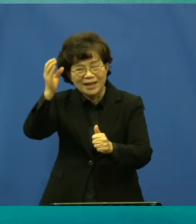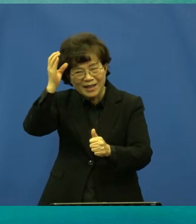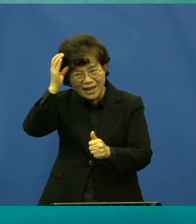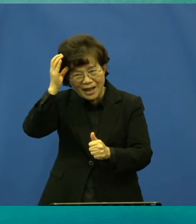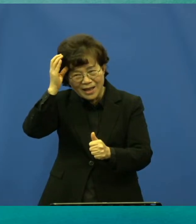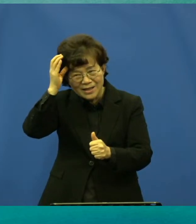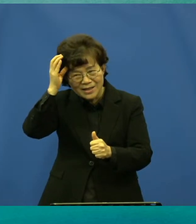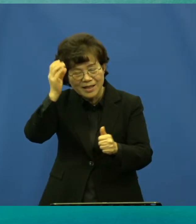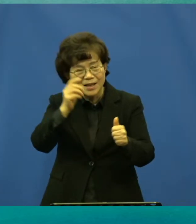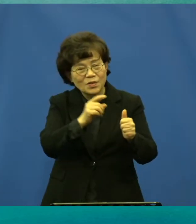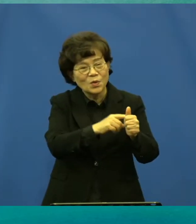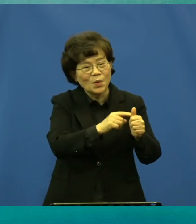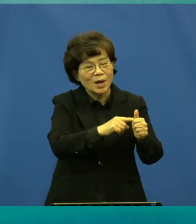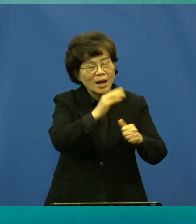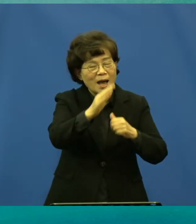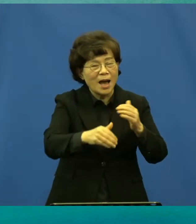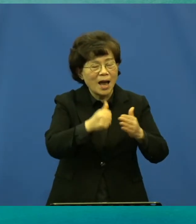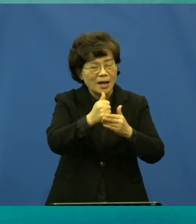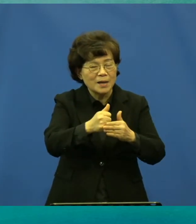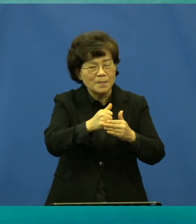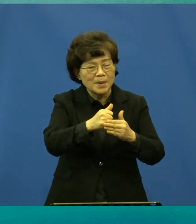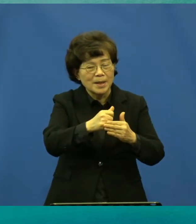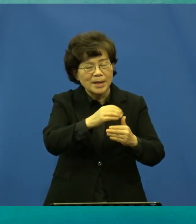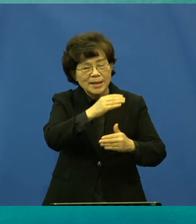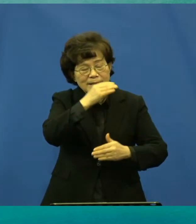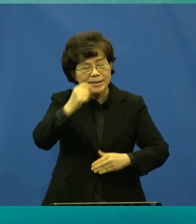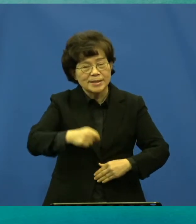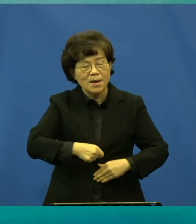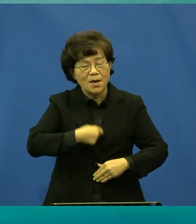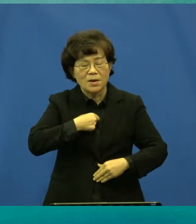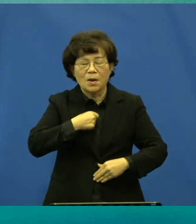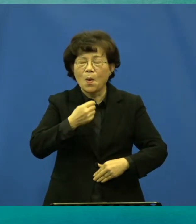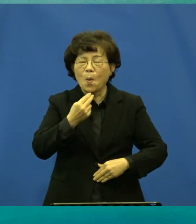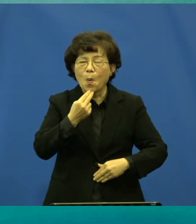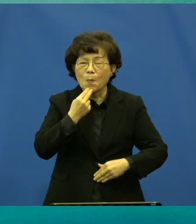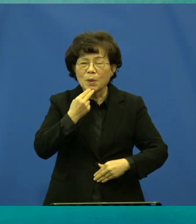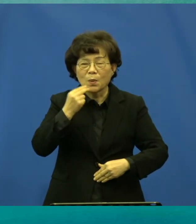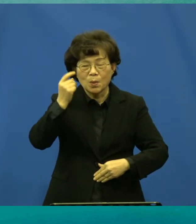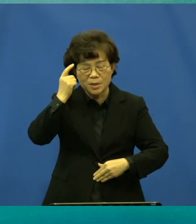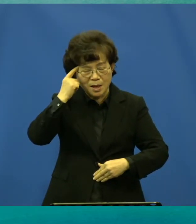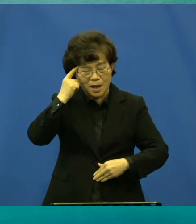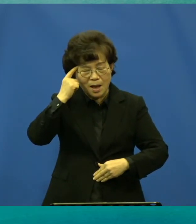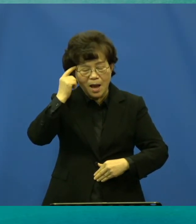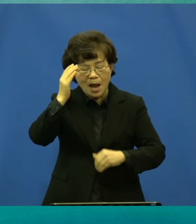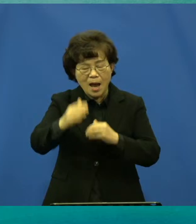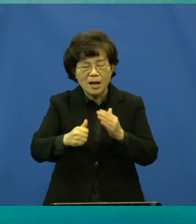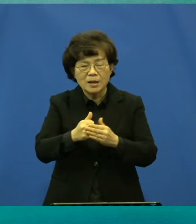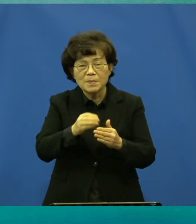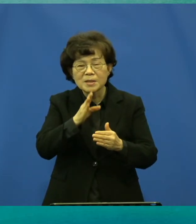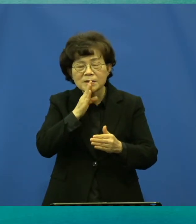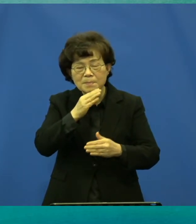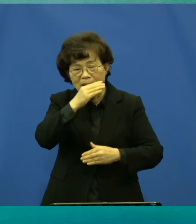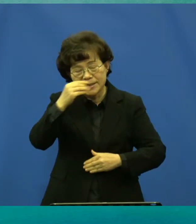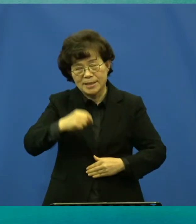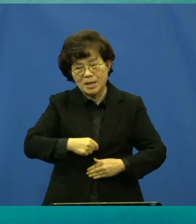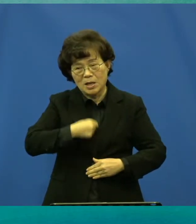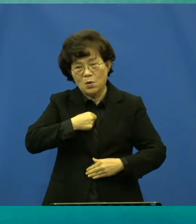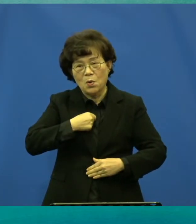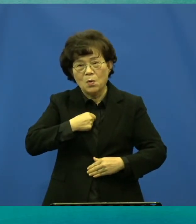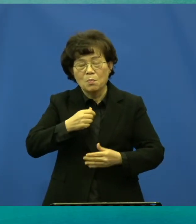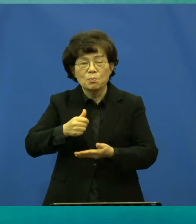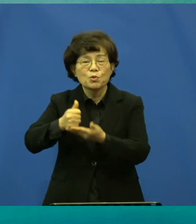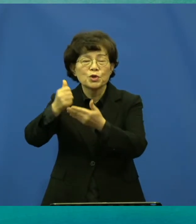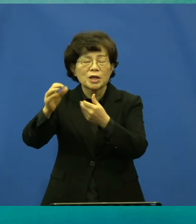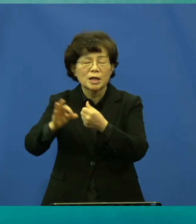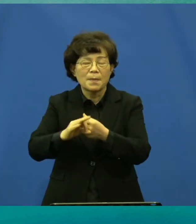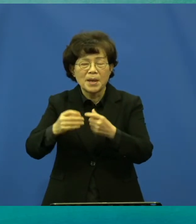요나는 그동안 하나님이 정의롭지 않다고 생각했습니다. 정의롭다면, 하나님이 정의로우신 분이라면 니느웨, 저